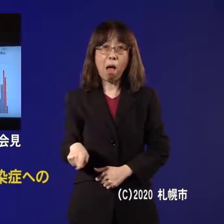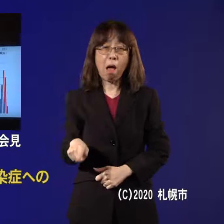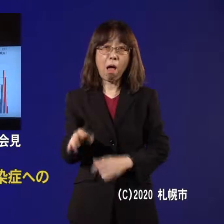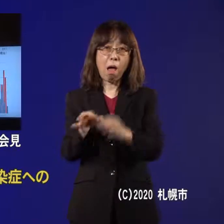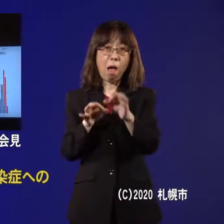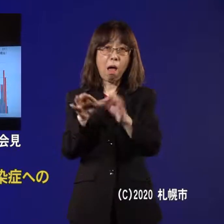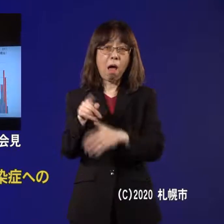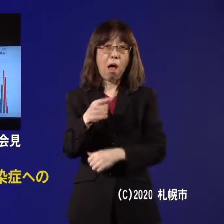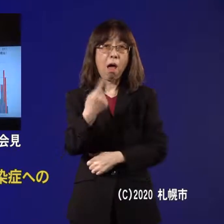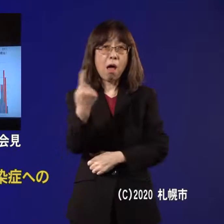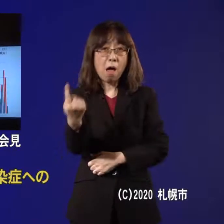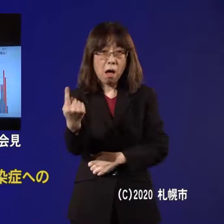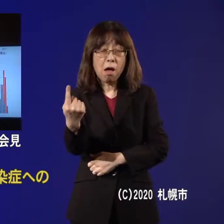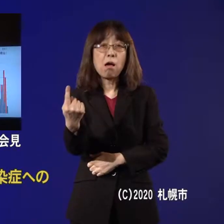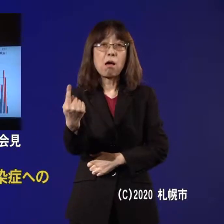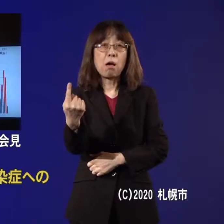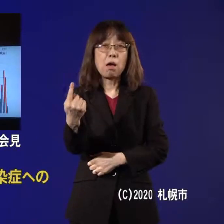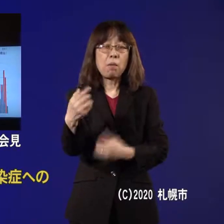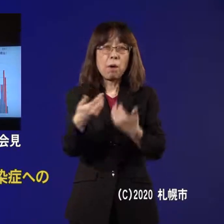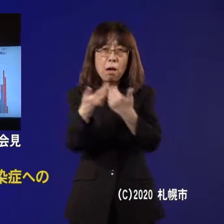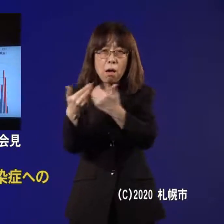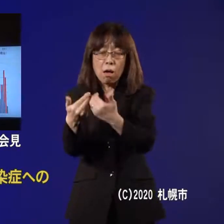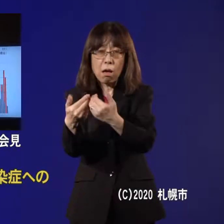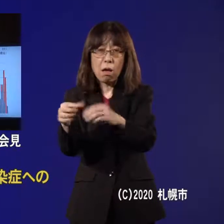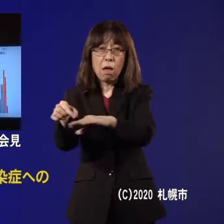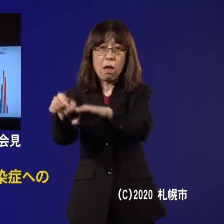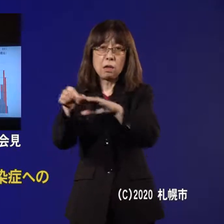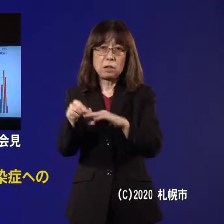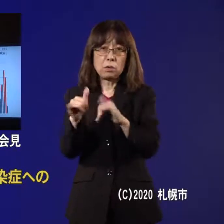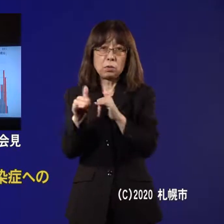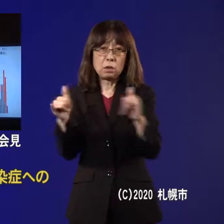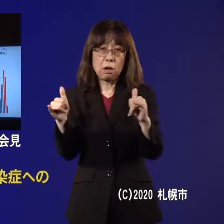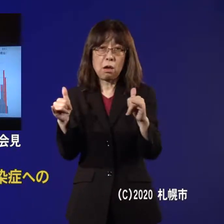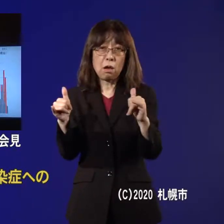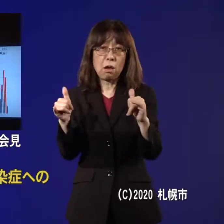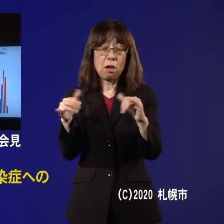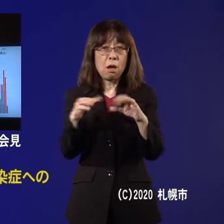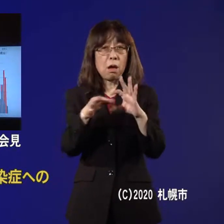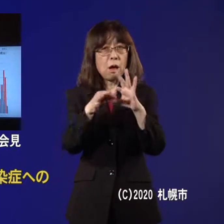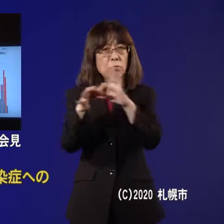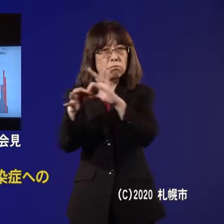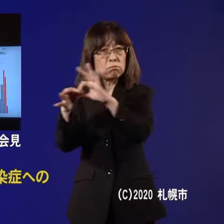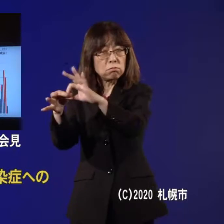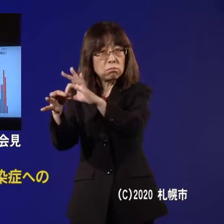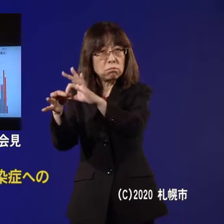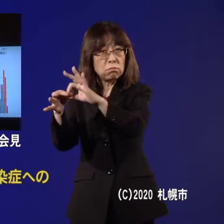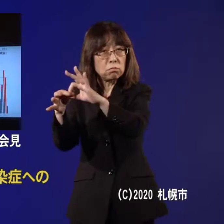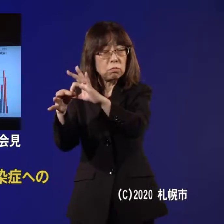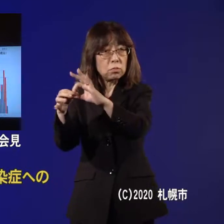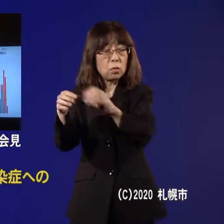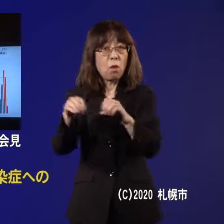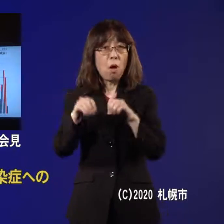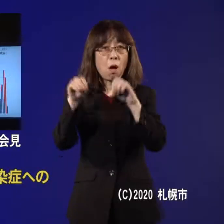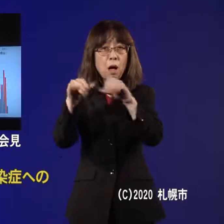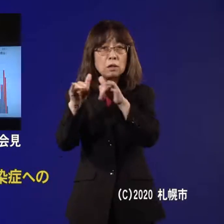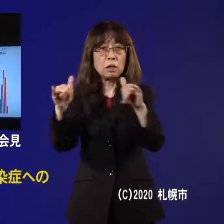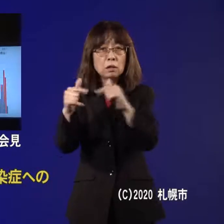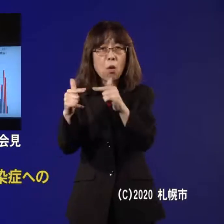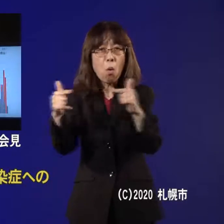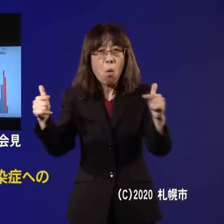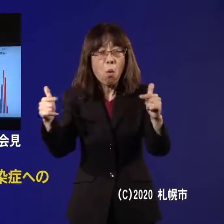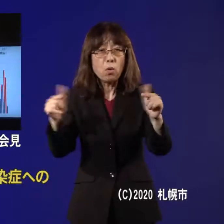厚接触者あるいはリンクは追える方の感染が多い中での上昇ということでした